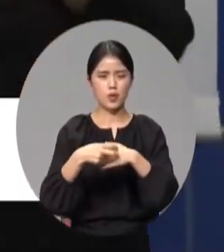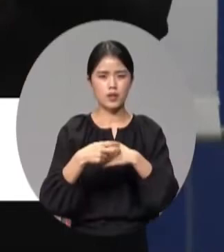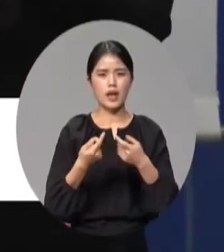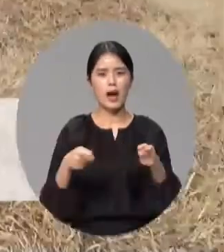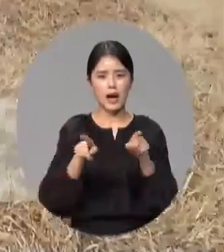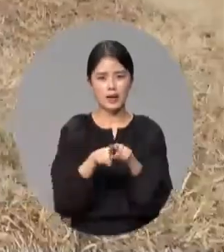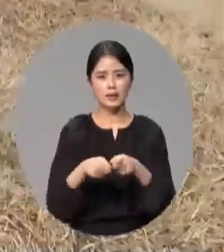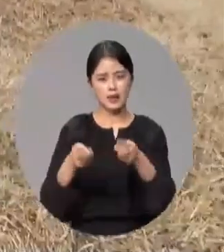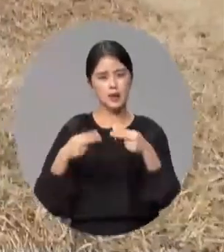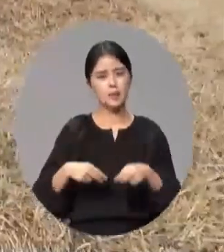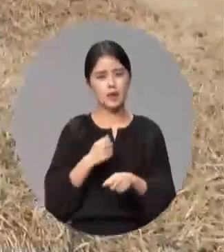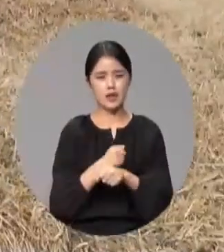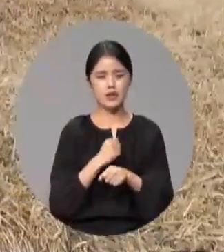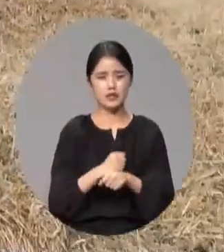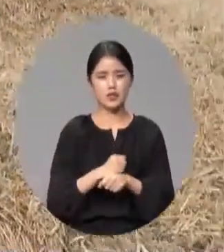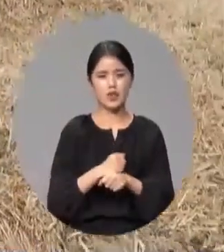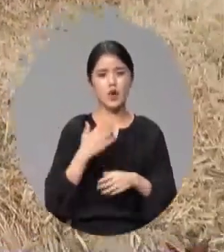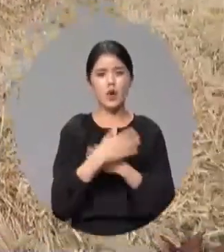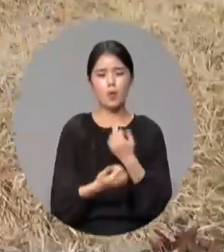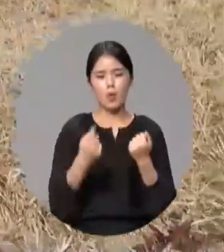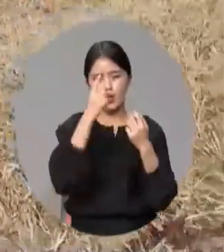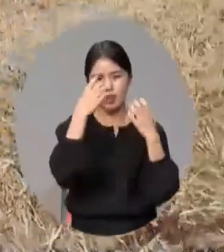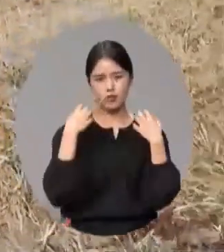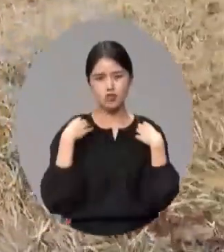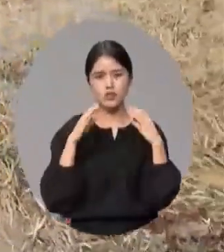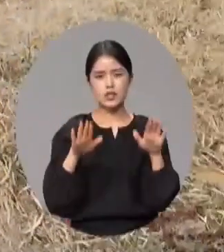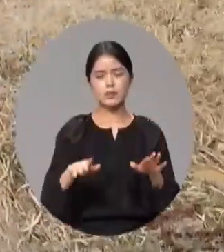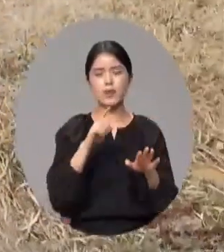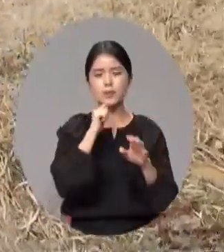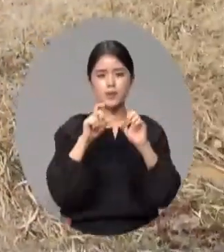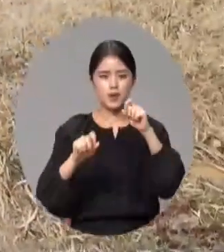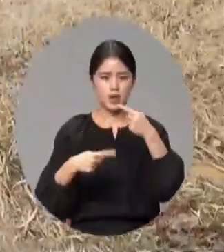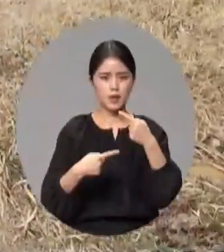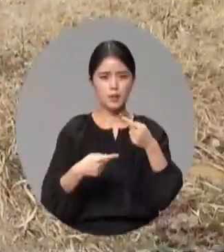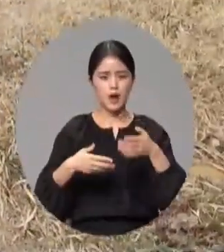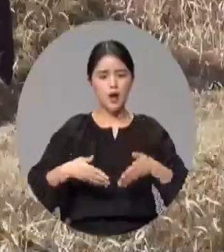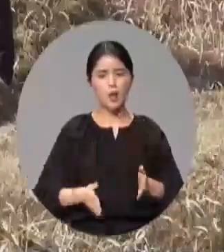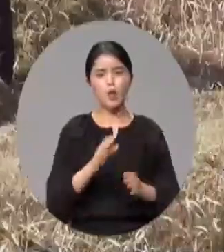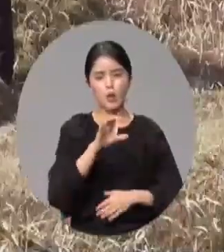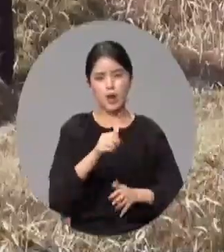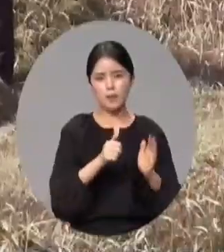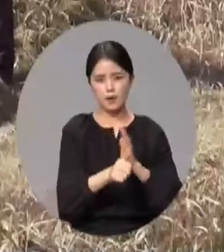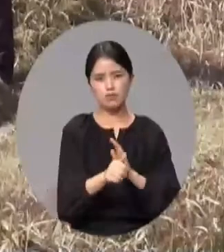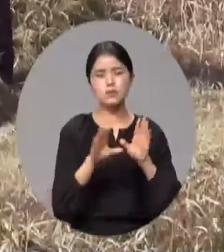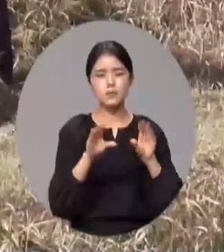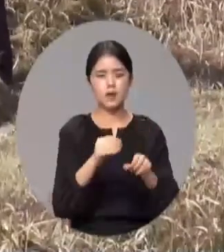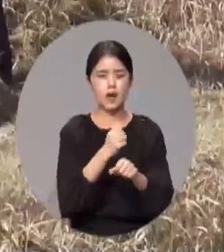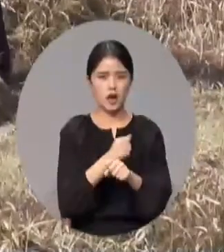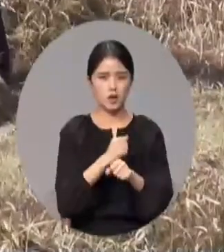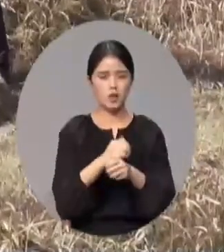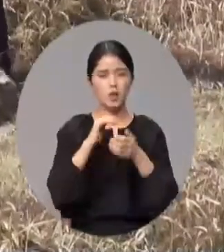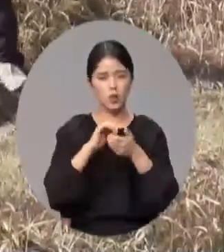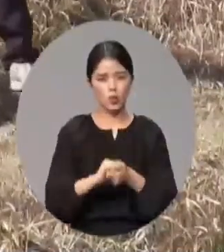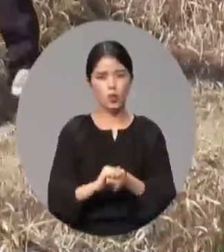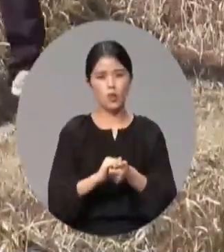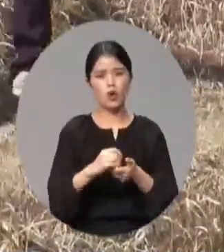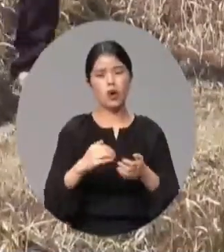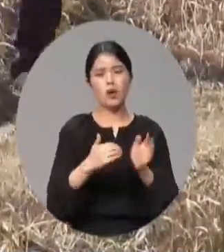해서. 보건당국은 이번 설 연휴 기간 고향 방문을 가급적 자제하고 반드시